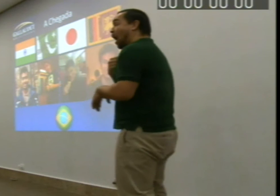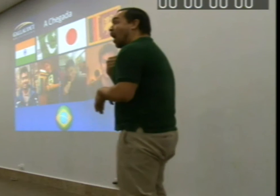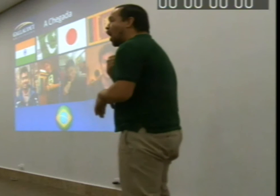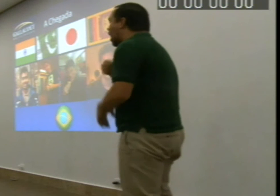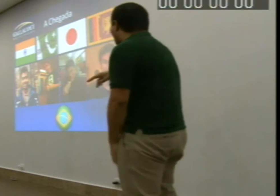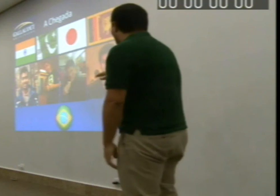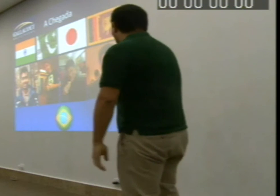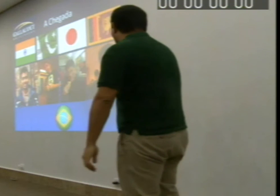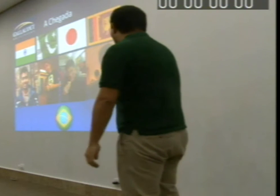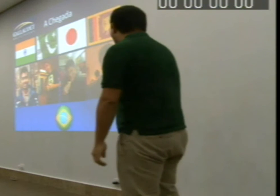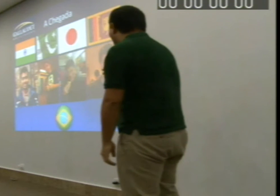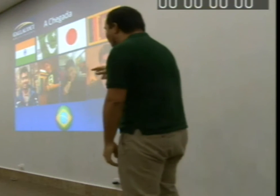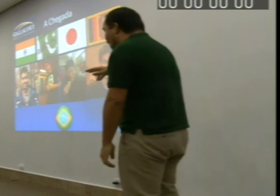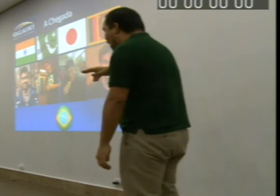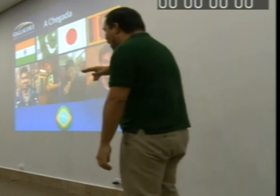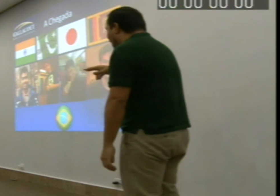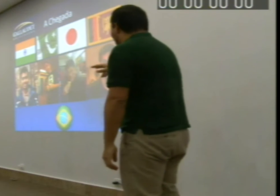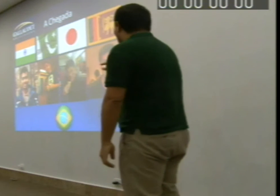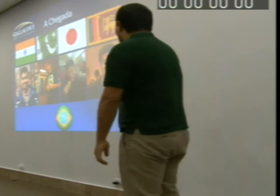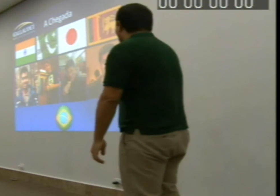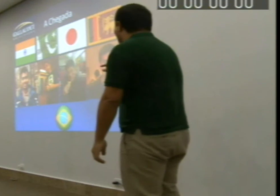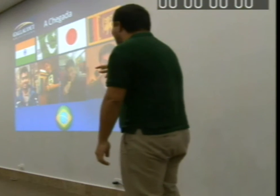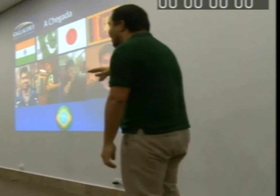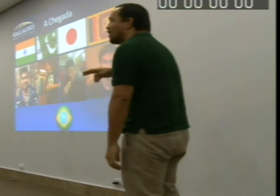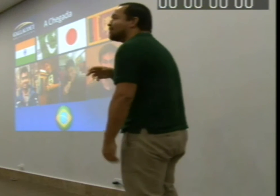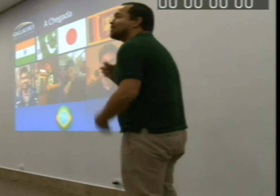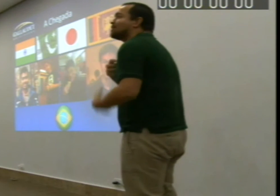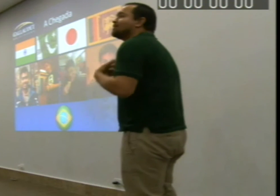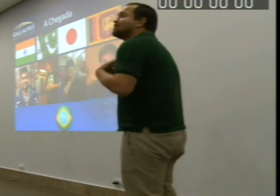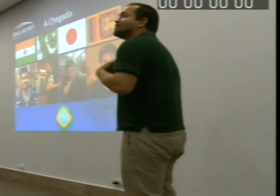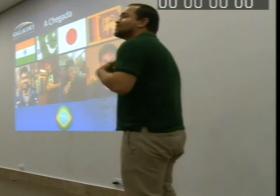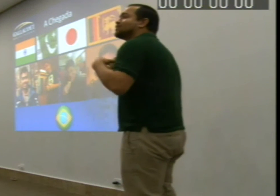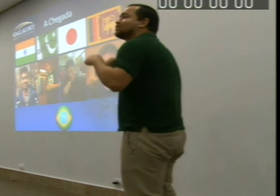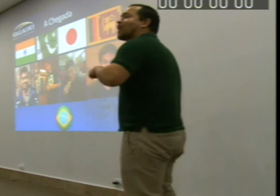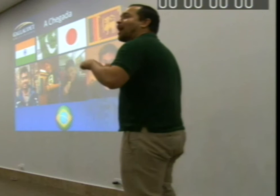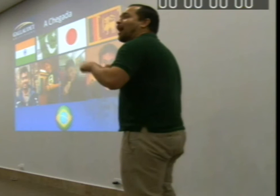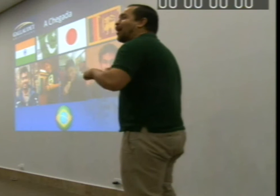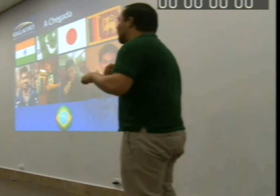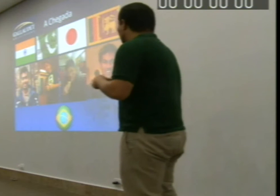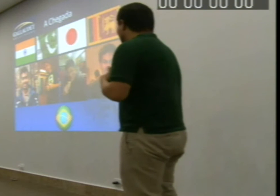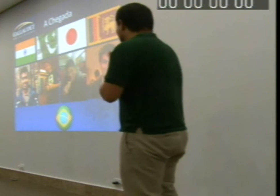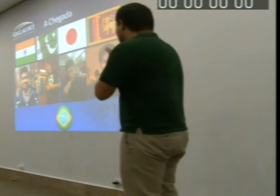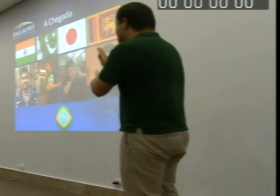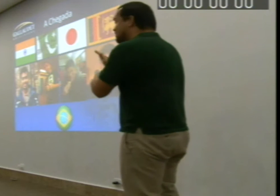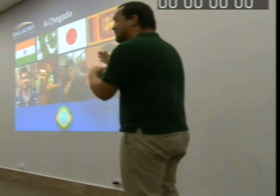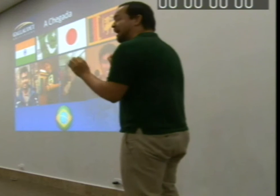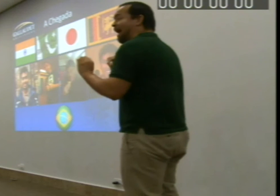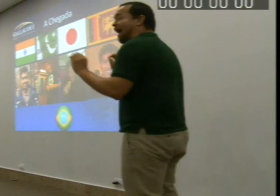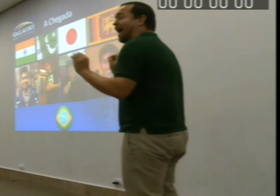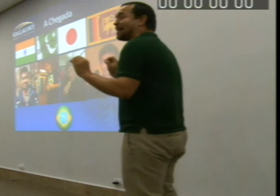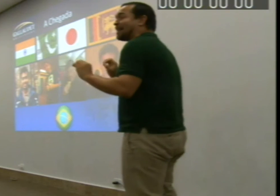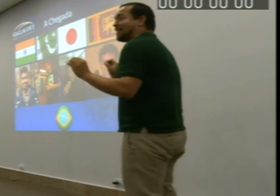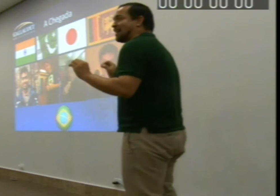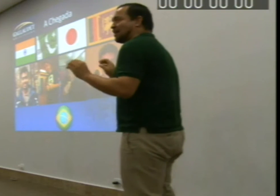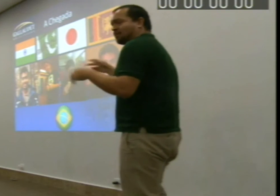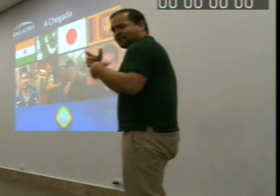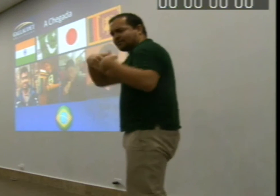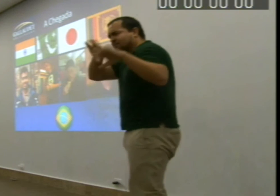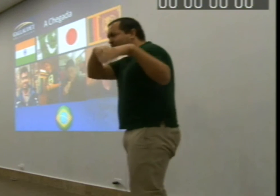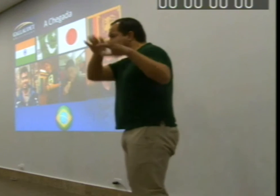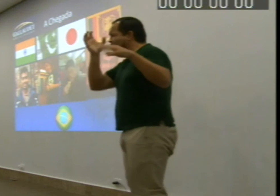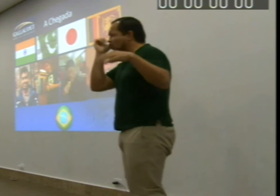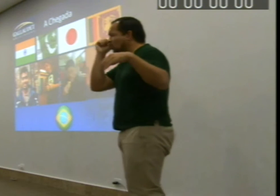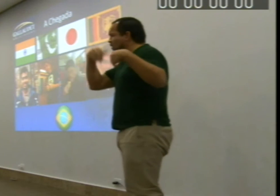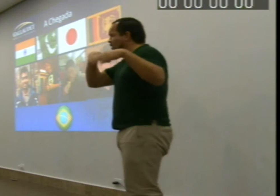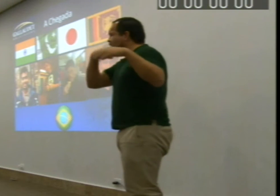chamava ele aí eu fiquei admirada com tudo aquilo né porque eu não conhecia eu não sabia Eu não podia ajudar em nada